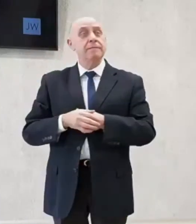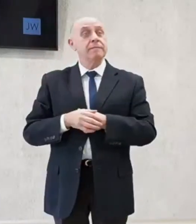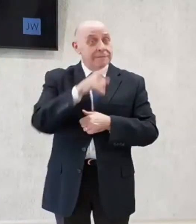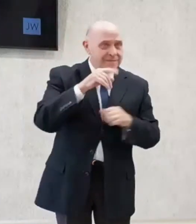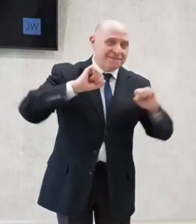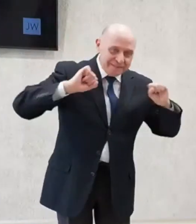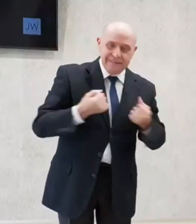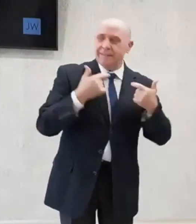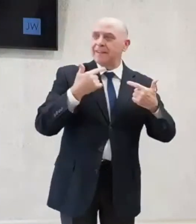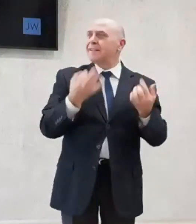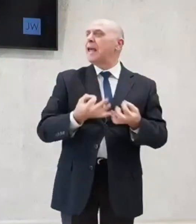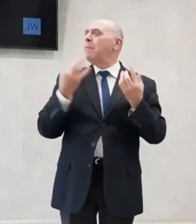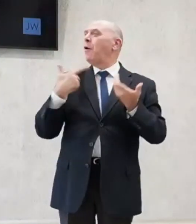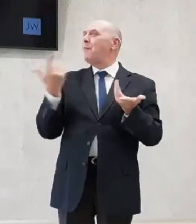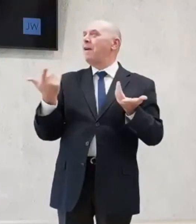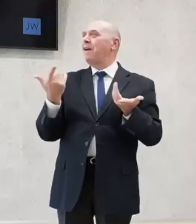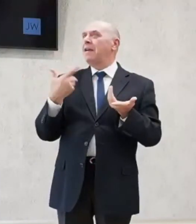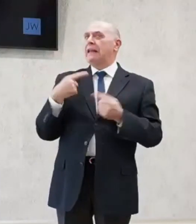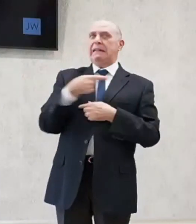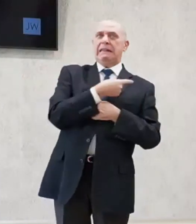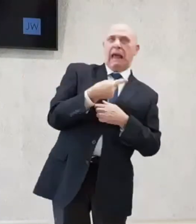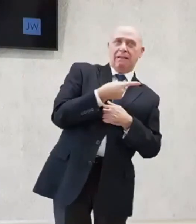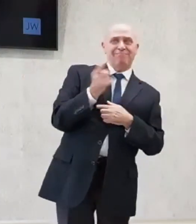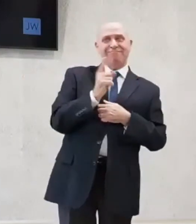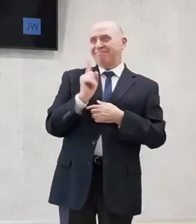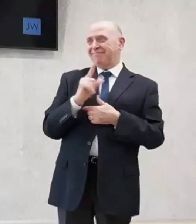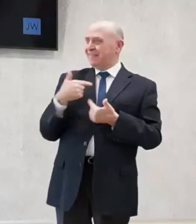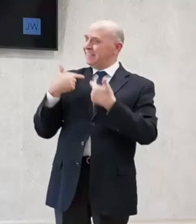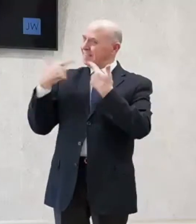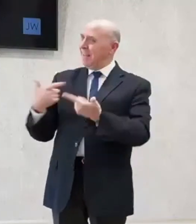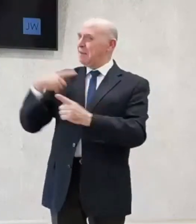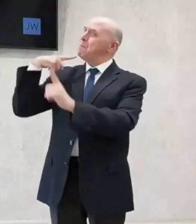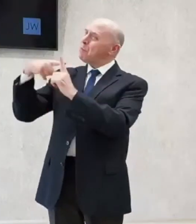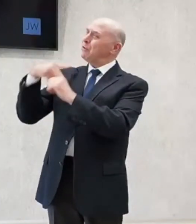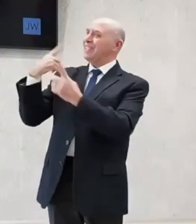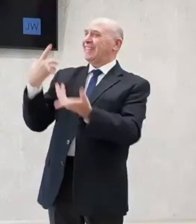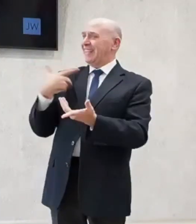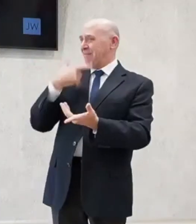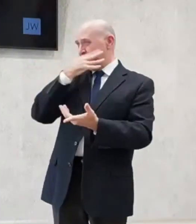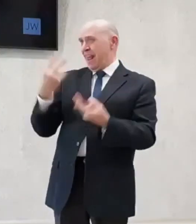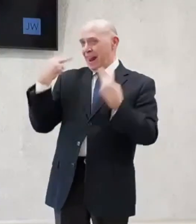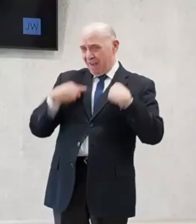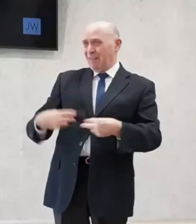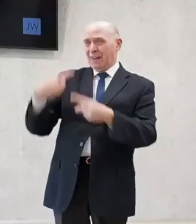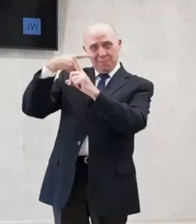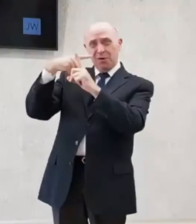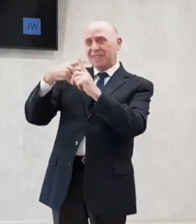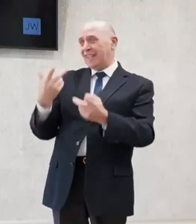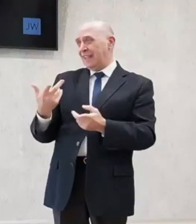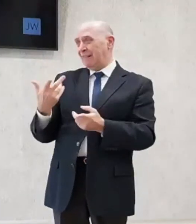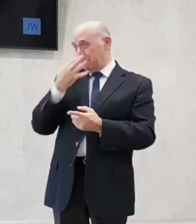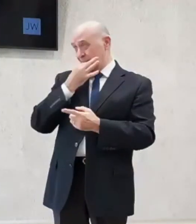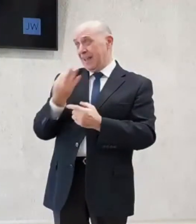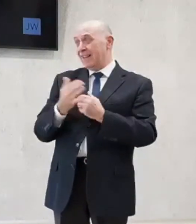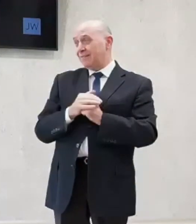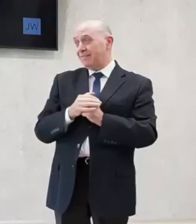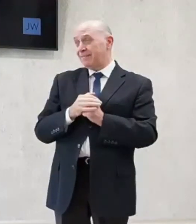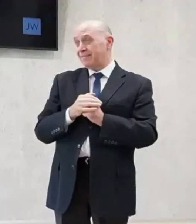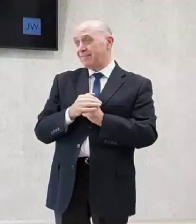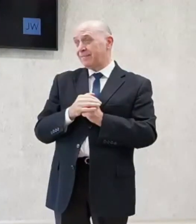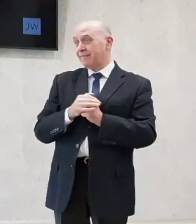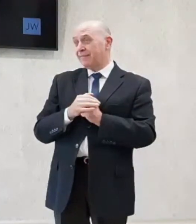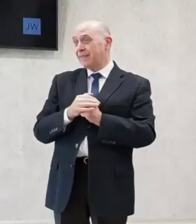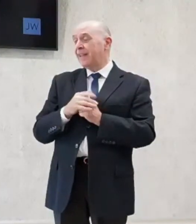vita Questo era Lina e lei nello studio della parola di Dio